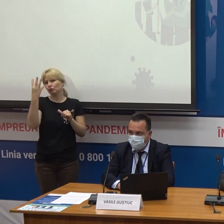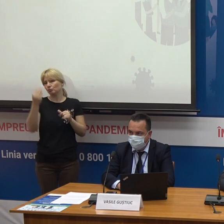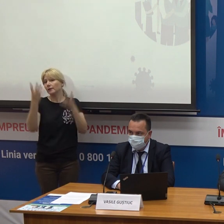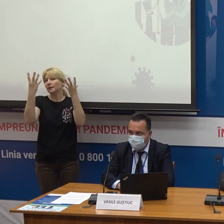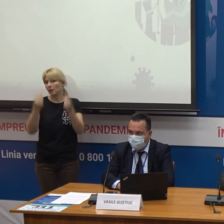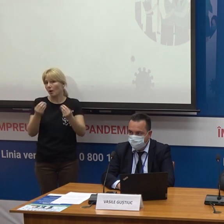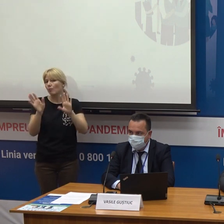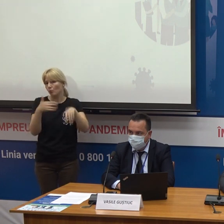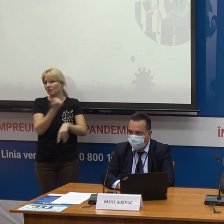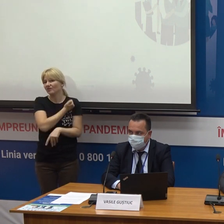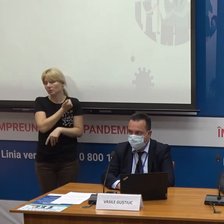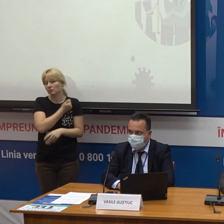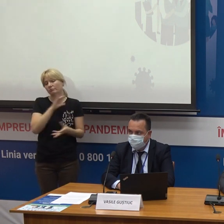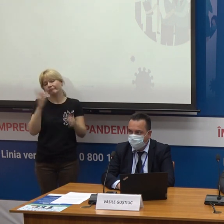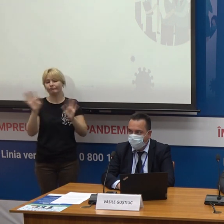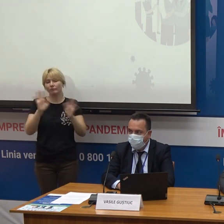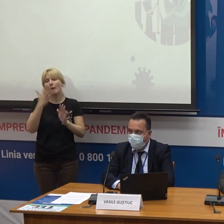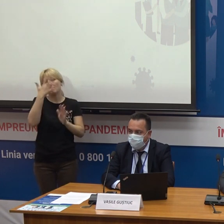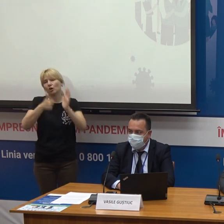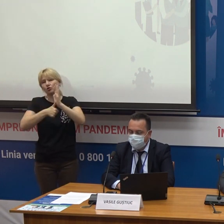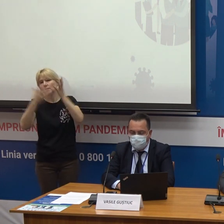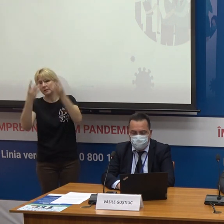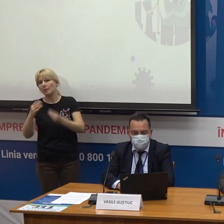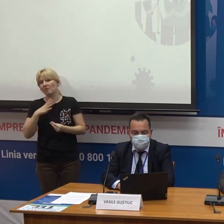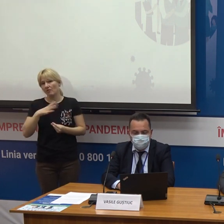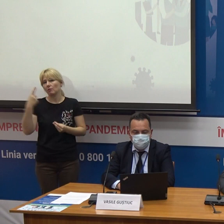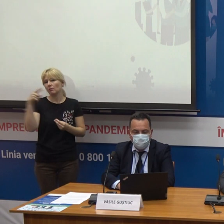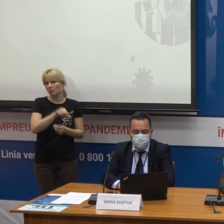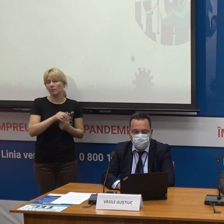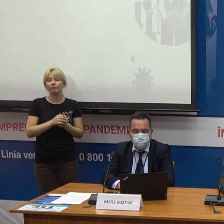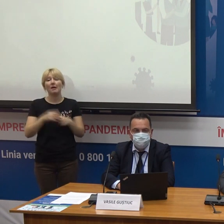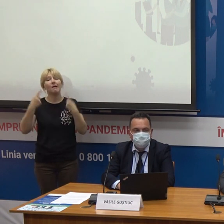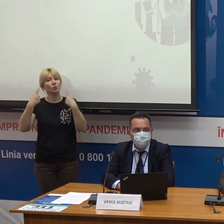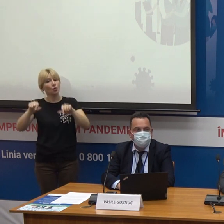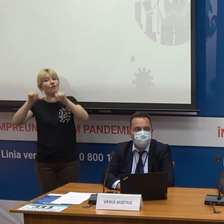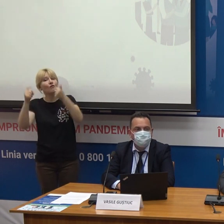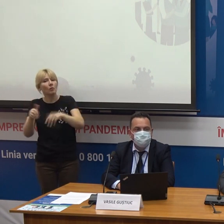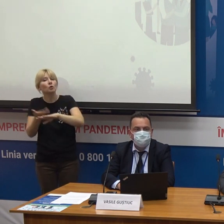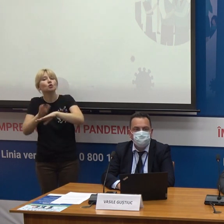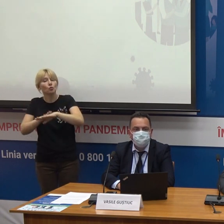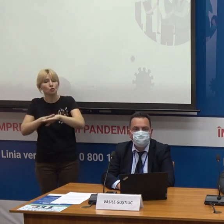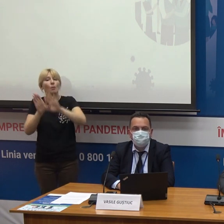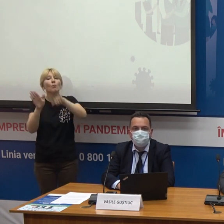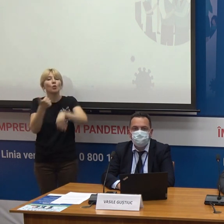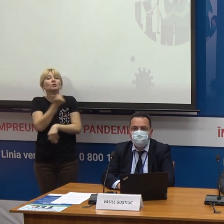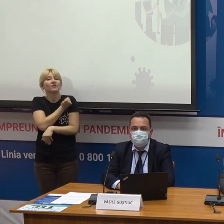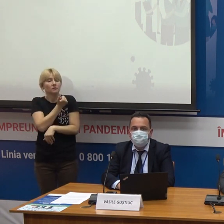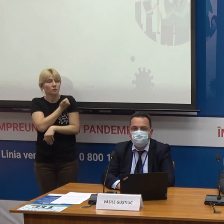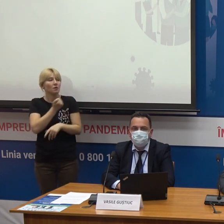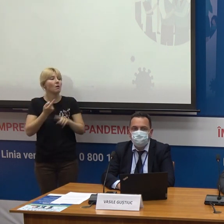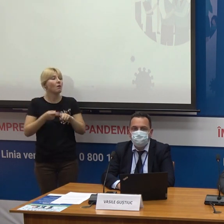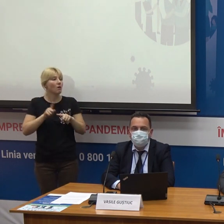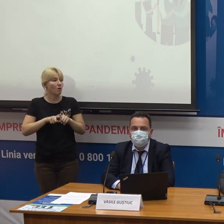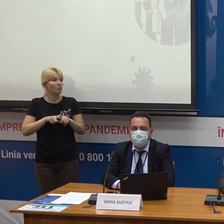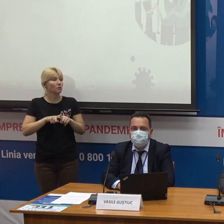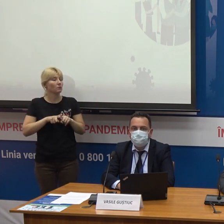zile, în mediu 5-6. Alte forme severe de evenimente